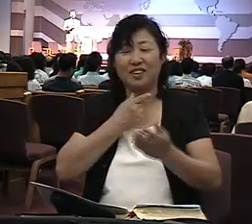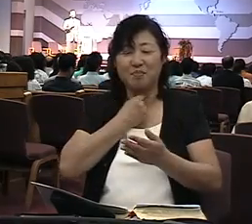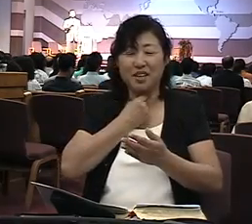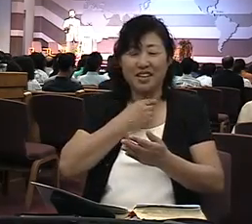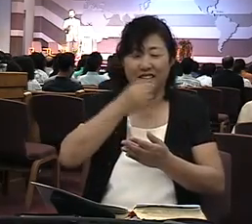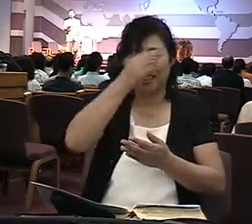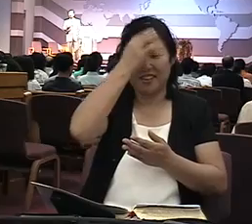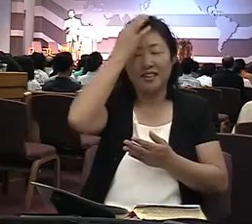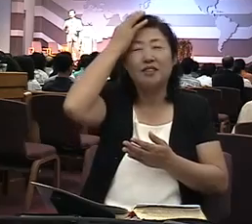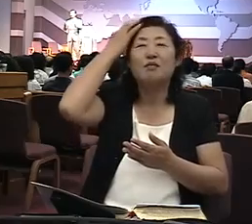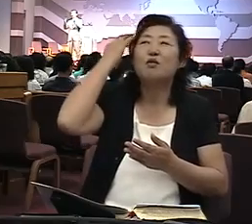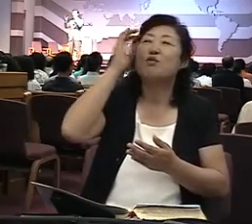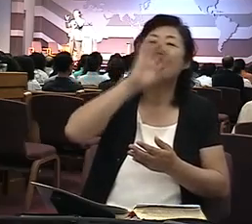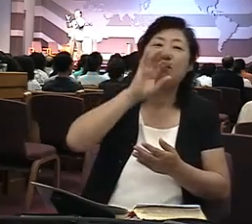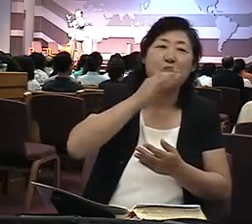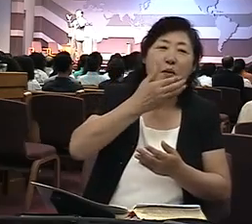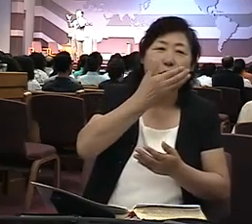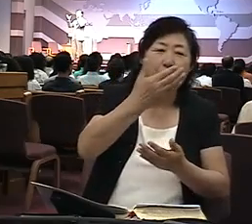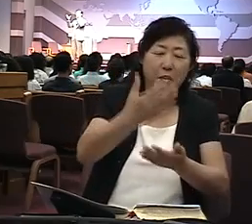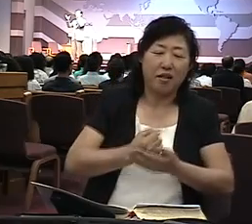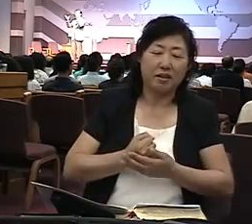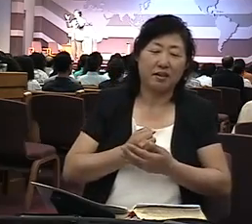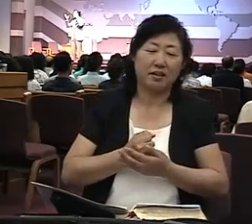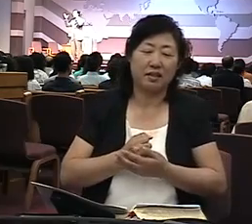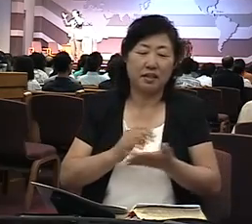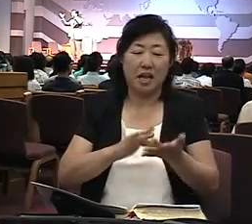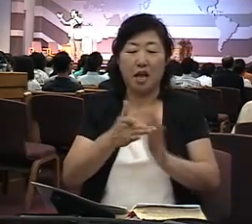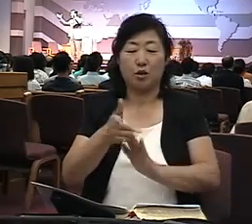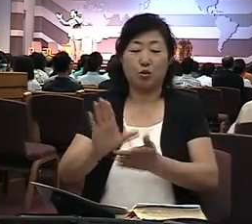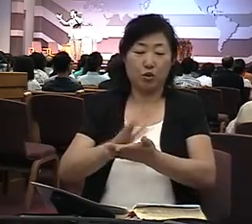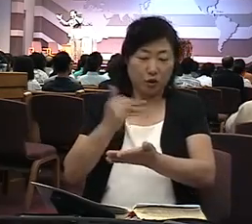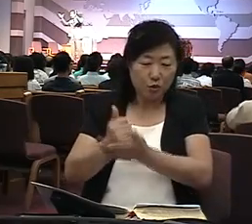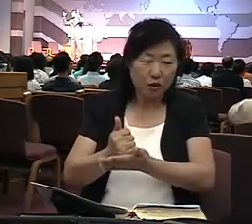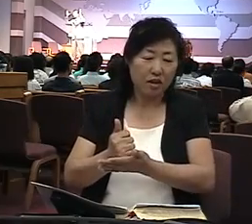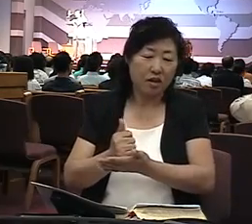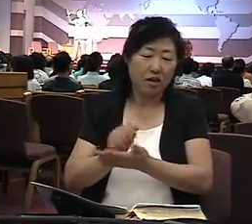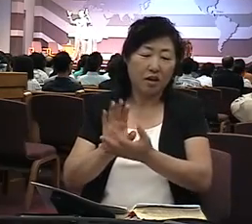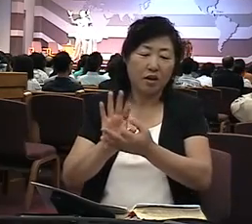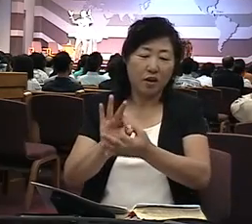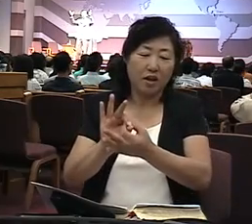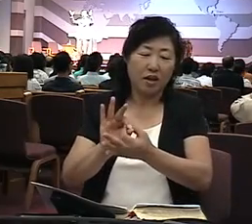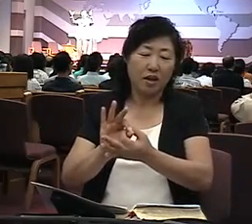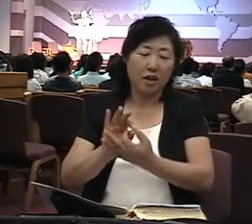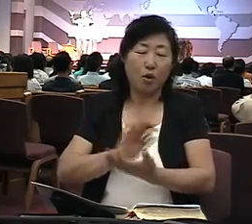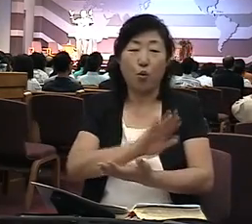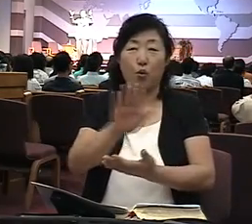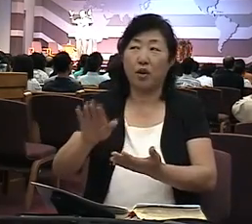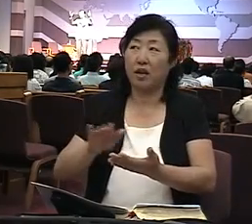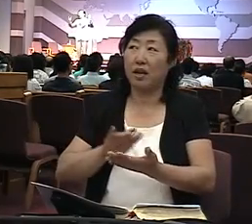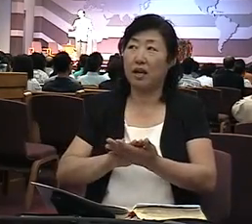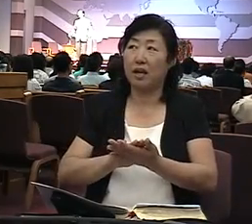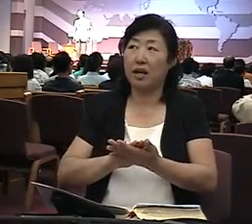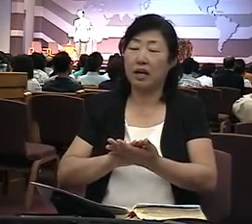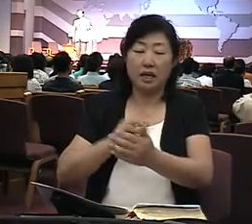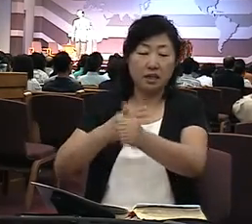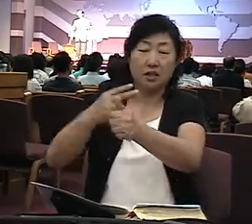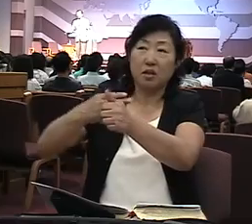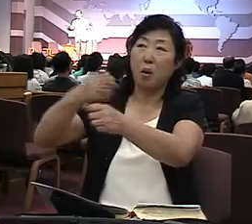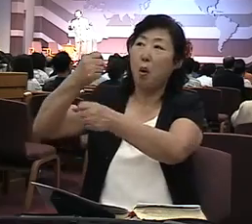우리가 그 훈련 받는 것은 예수 그리스도를 향한 예수 그리스도를 우리의 그 스승 삼는 거지 사람 삼는